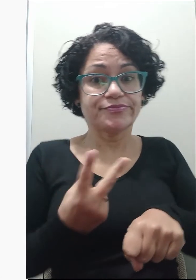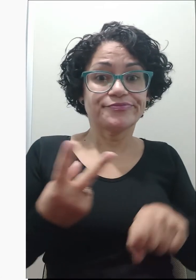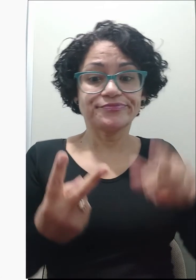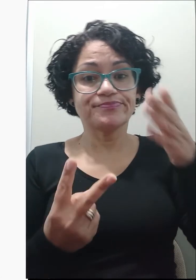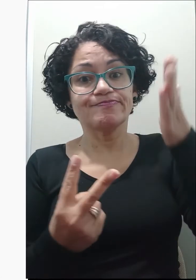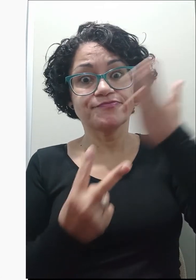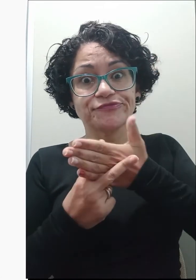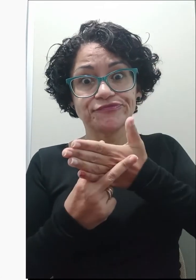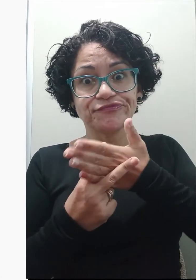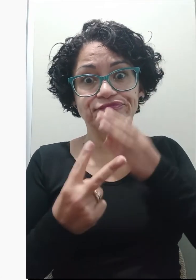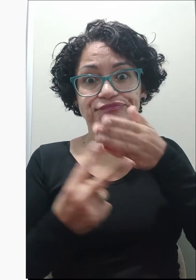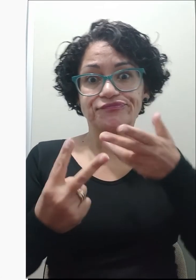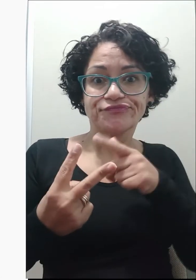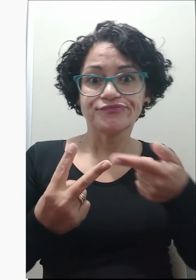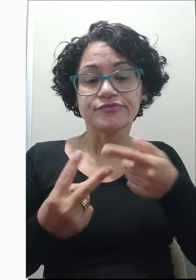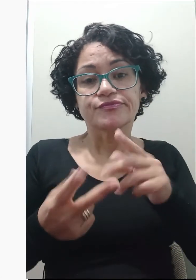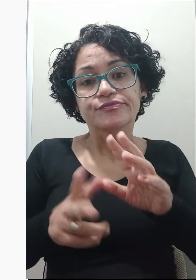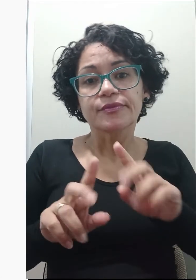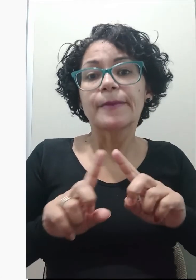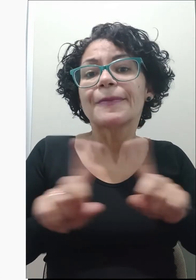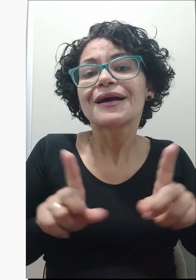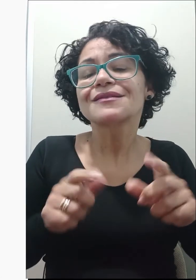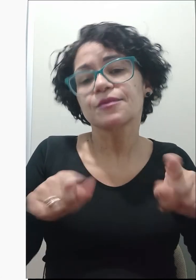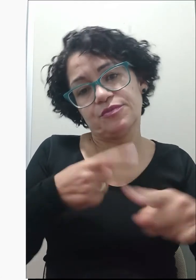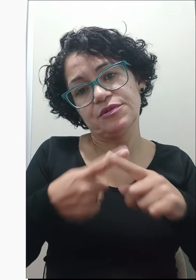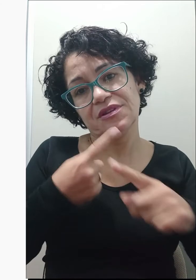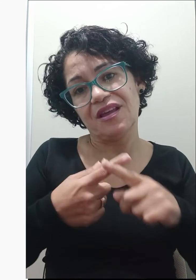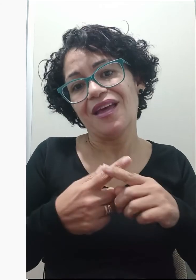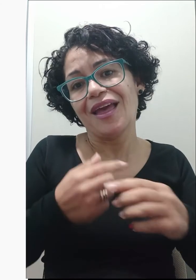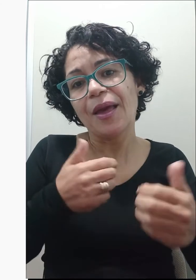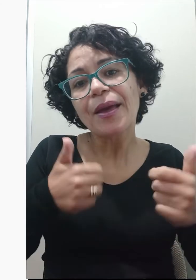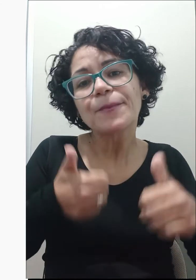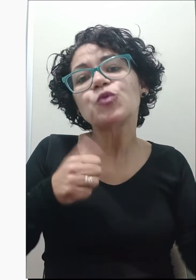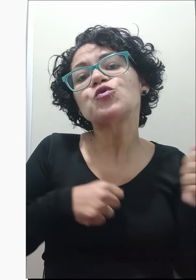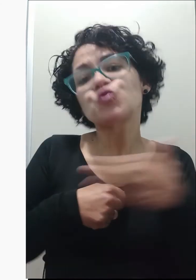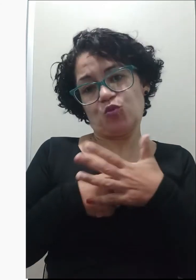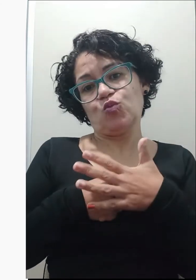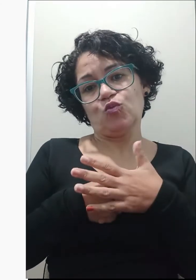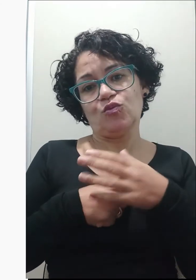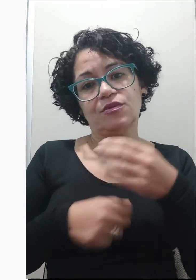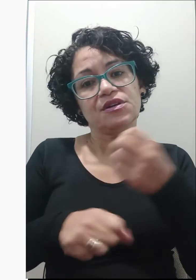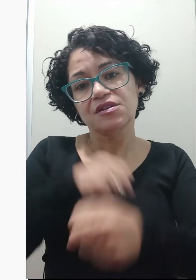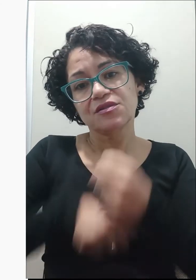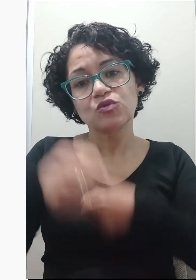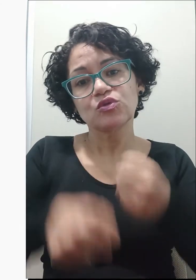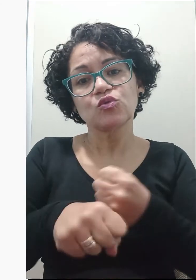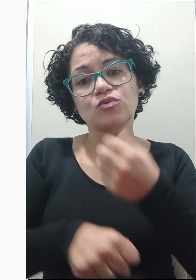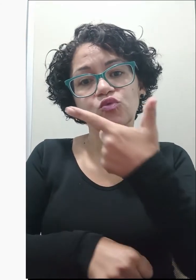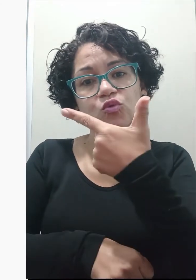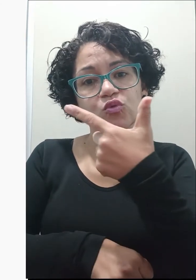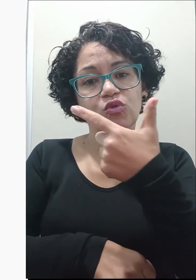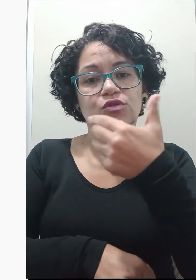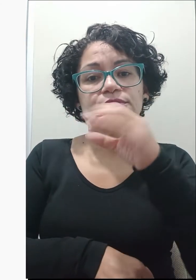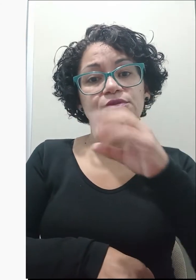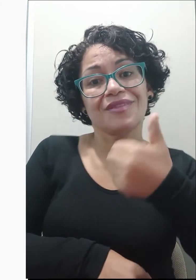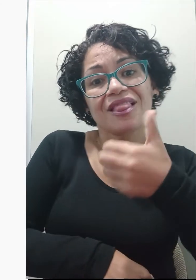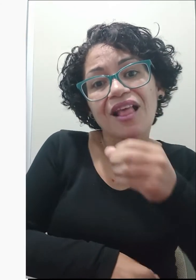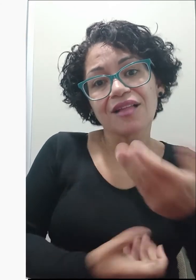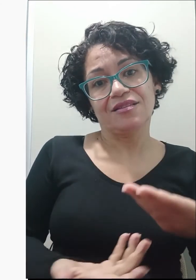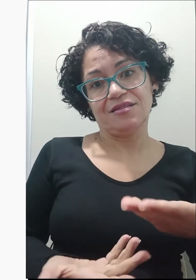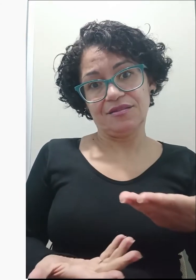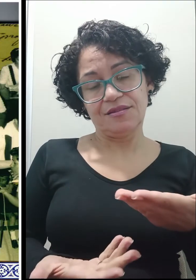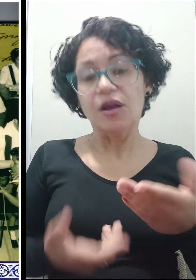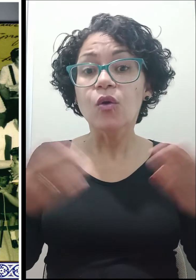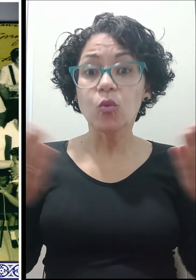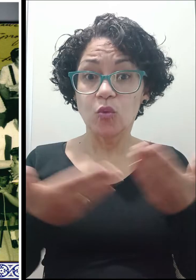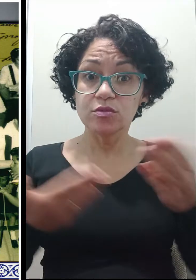intérprete é algo justificado, por ser uma profissão recentemente reconhecida no Brasil. O